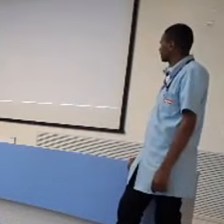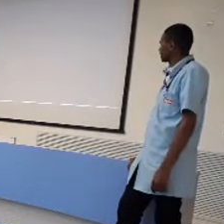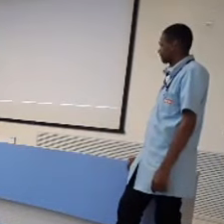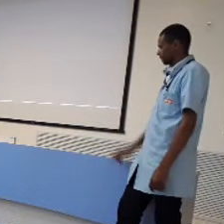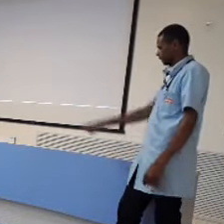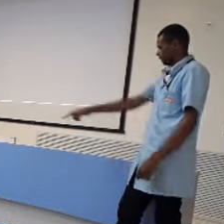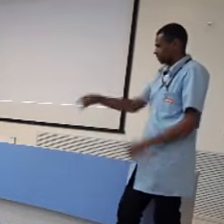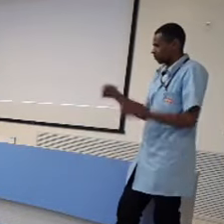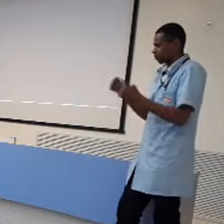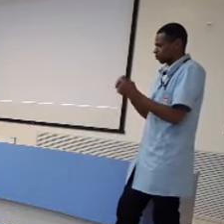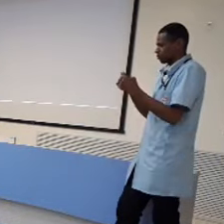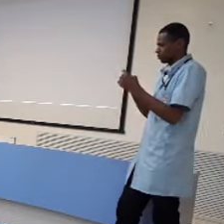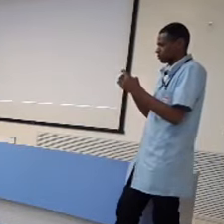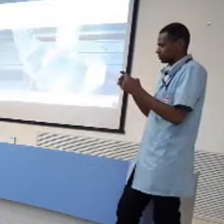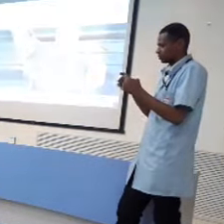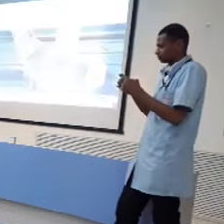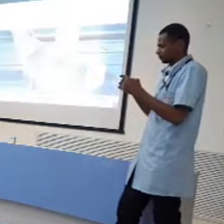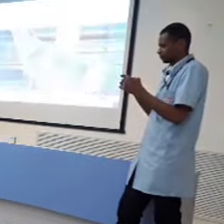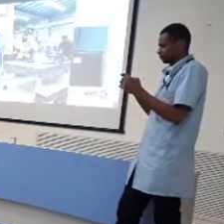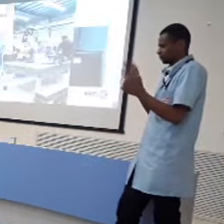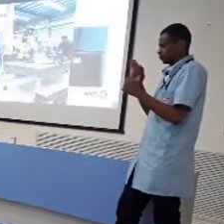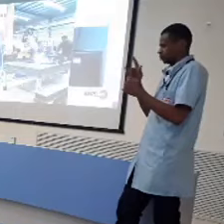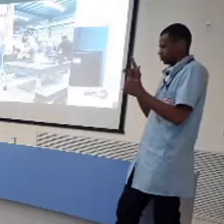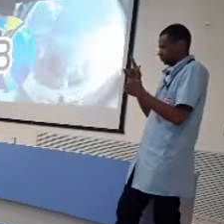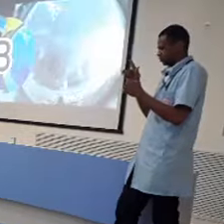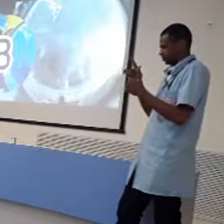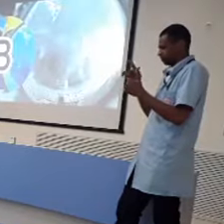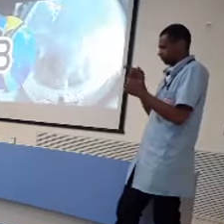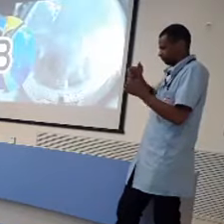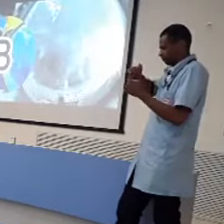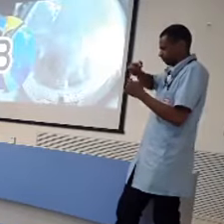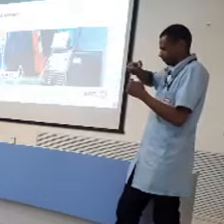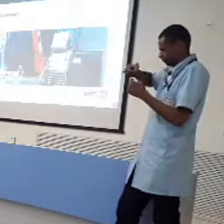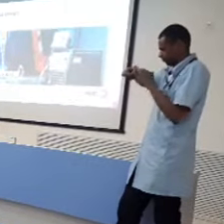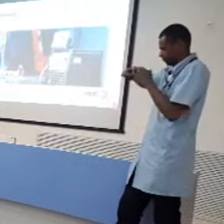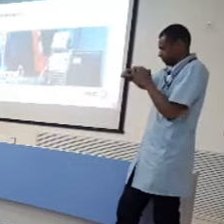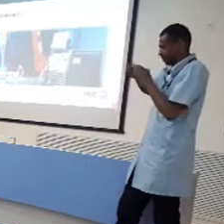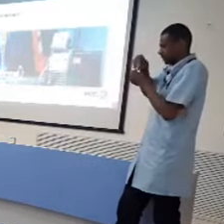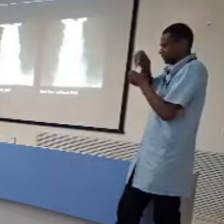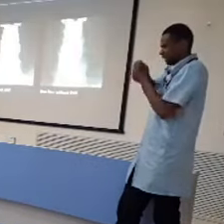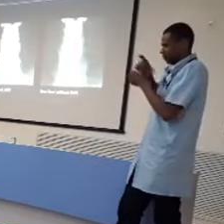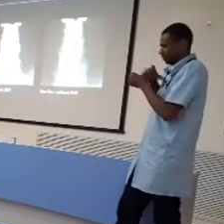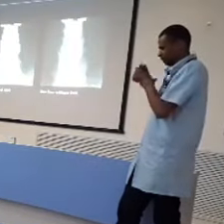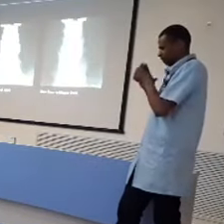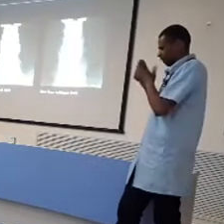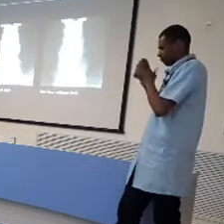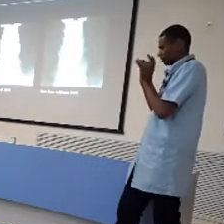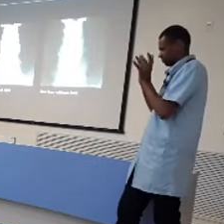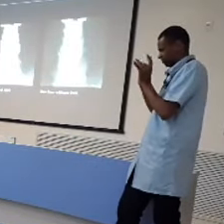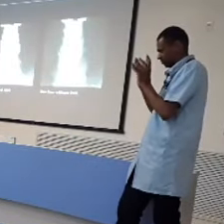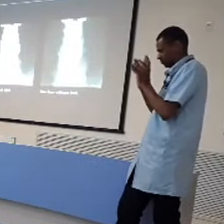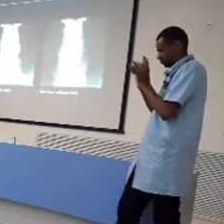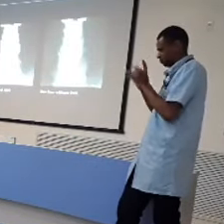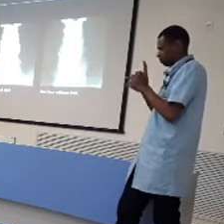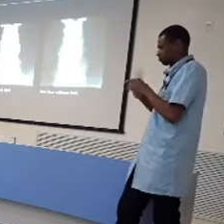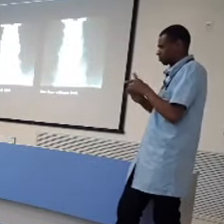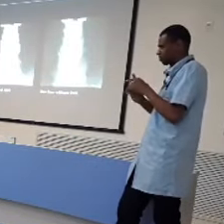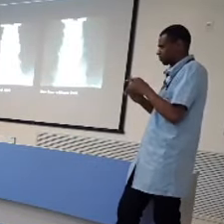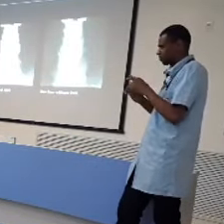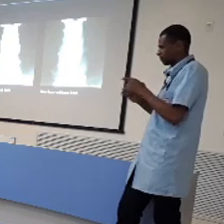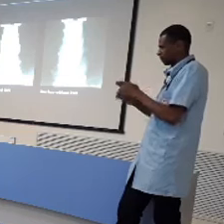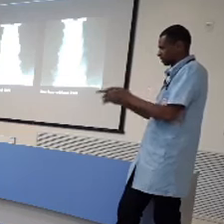TIG valvulada, que a gente chama. Essa tocha TIG valvulada, ela sai o gás externo. Então, da